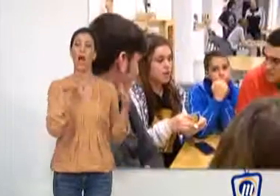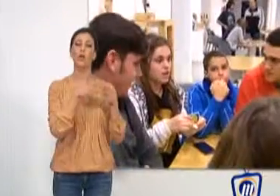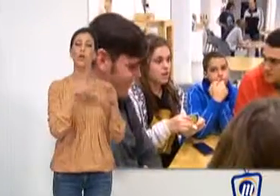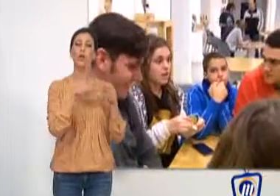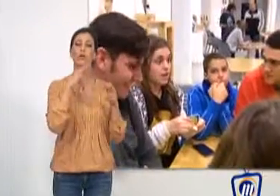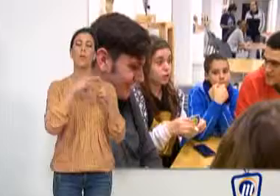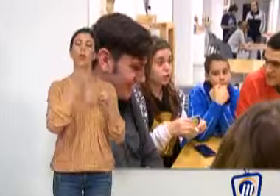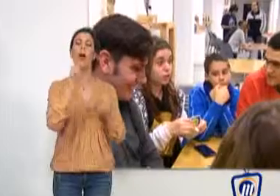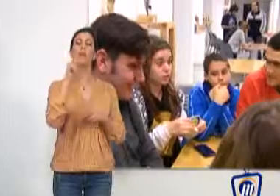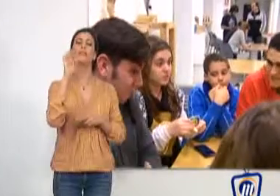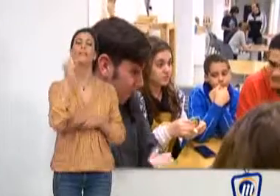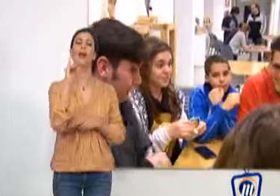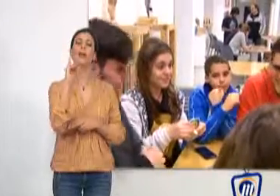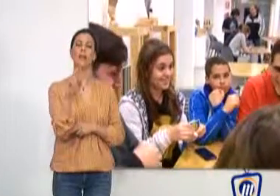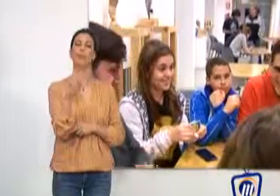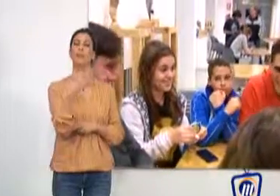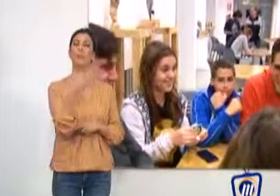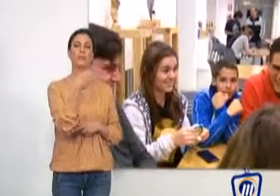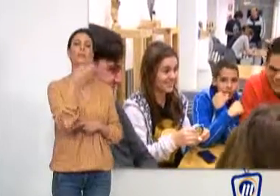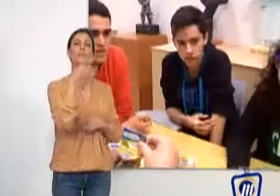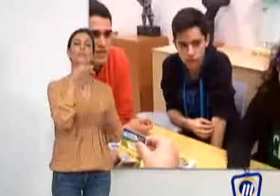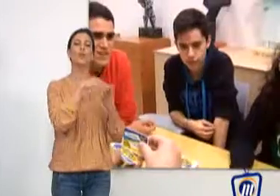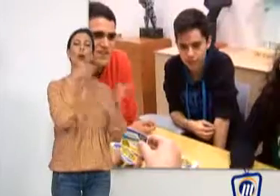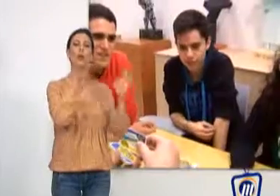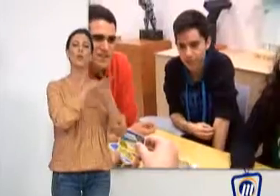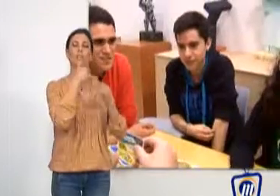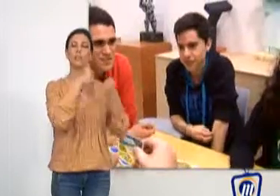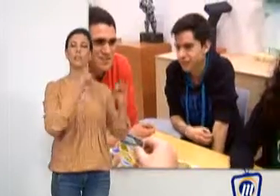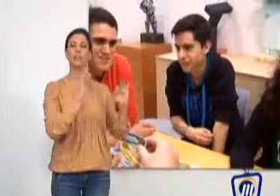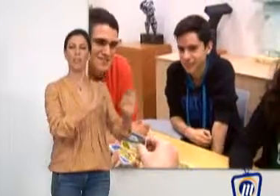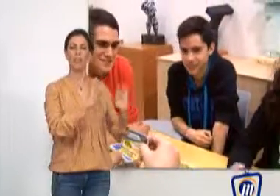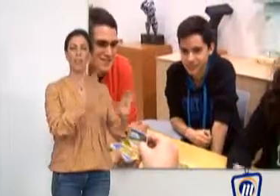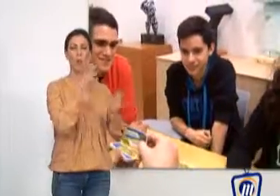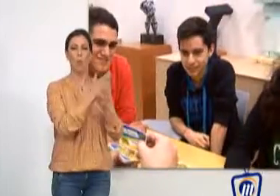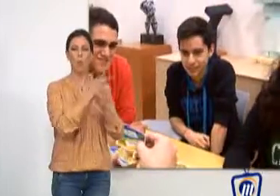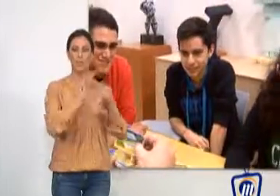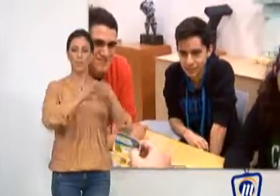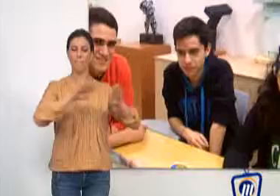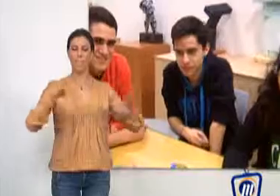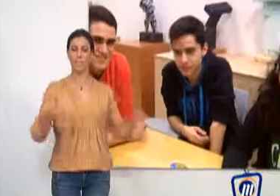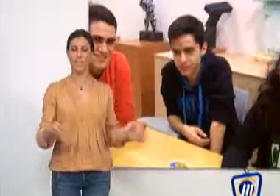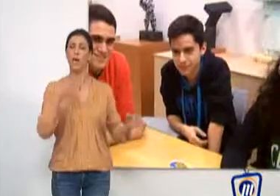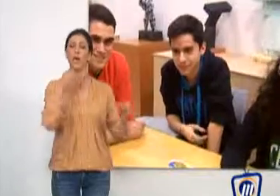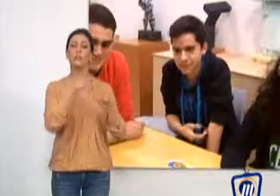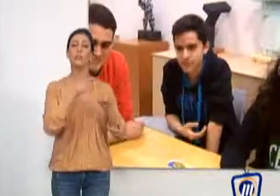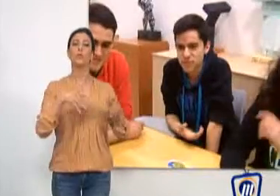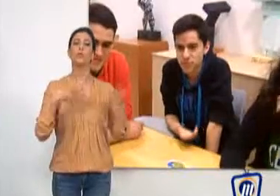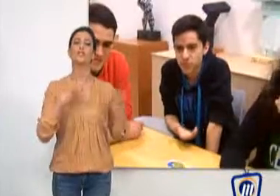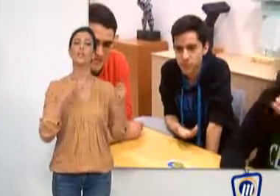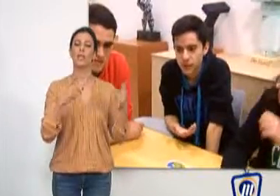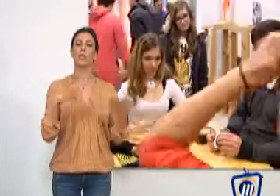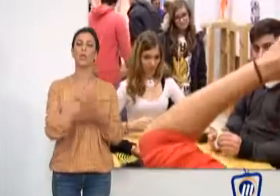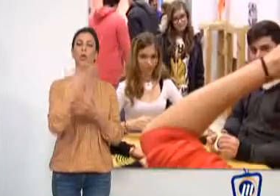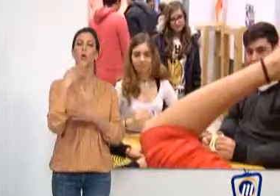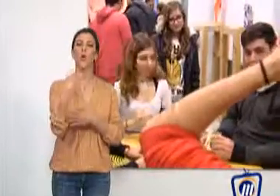la agrupación Altair celebra una noche de ocio alternativo con juego de mesa el objetivo es